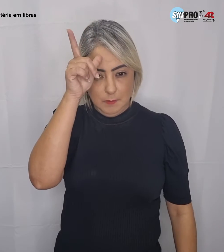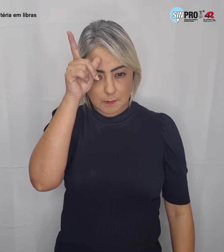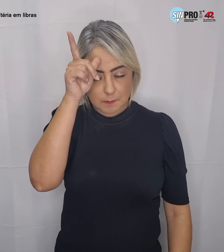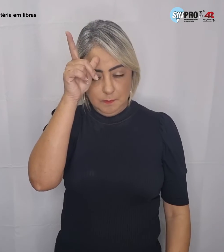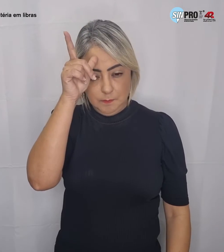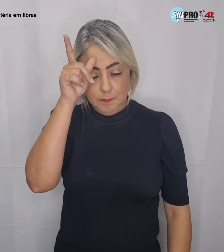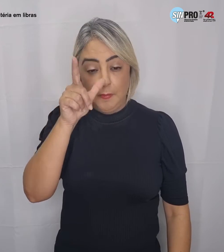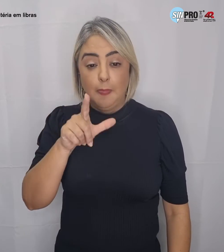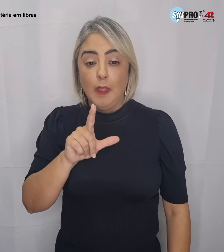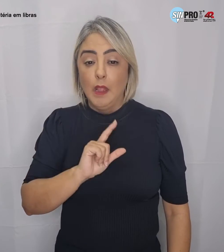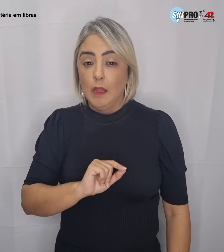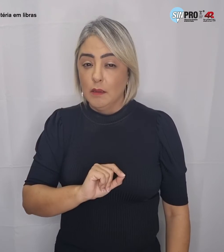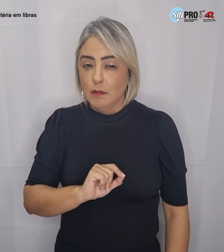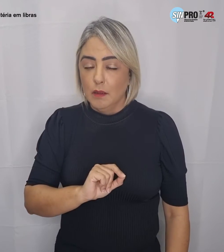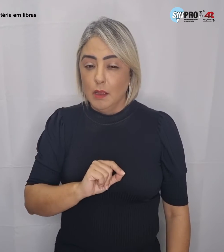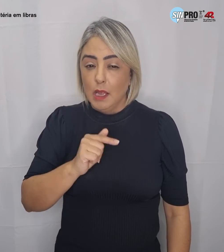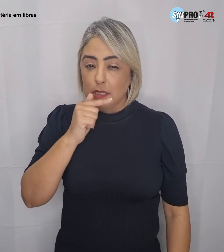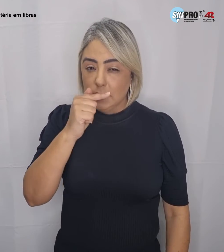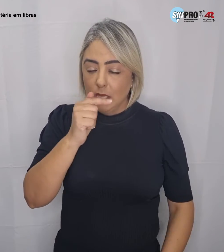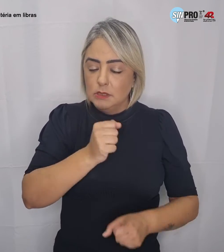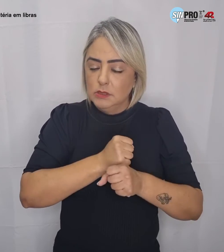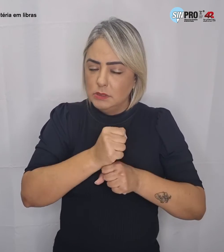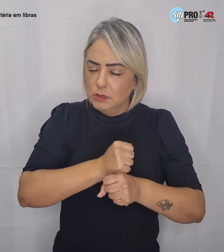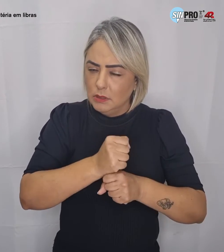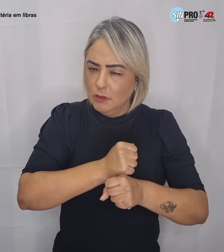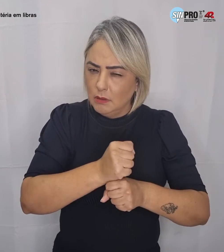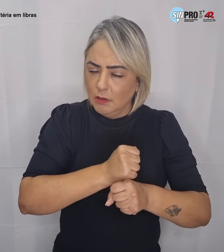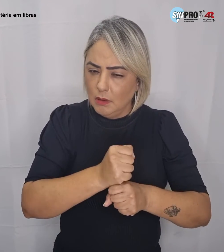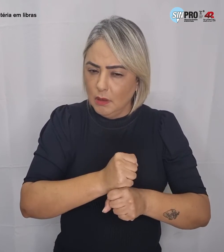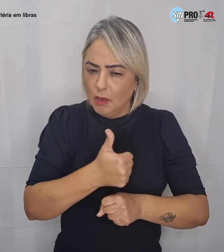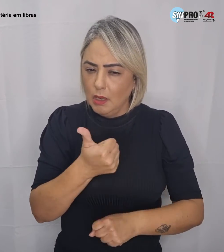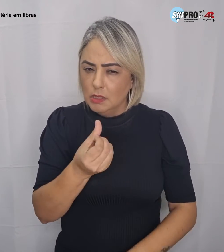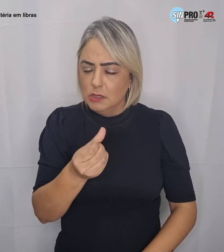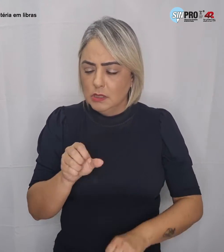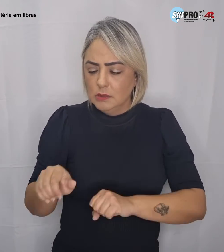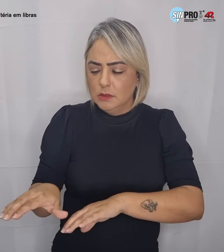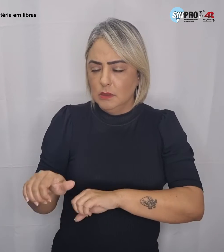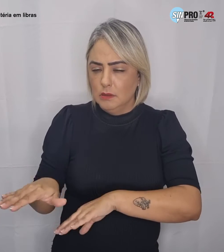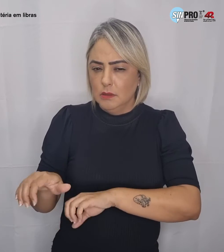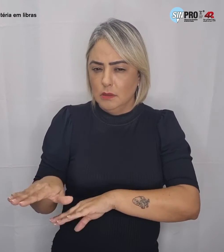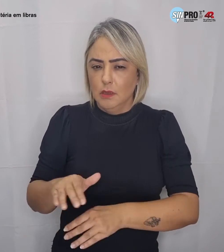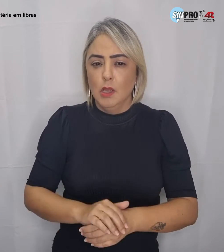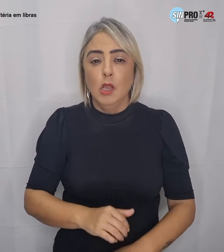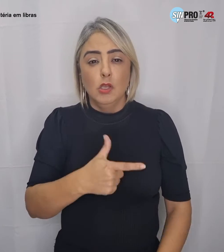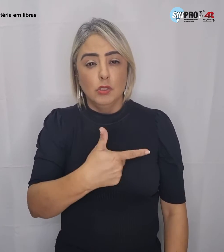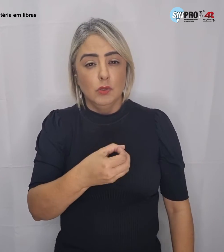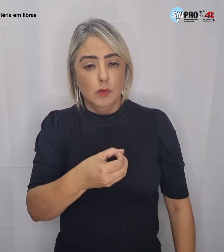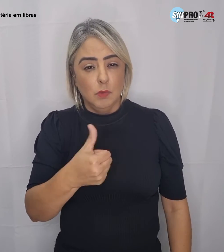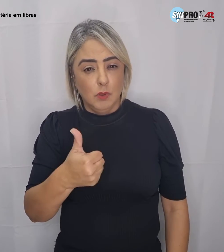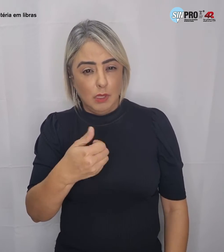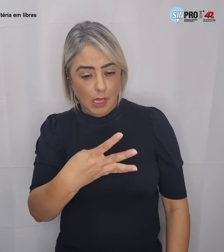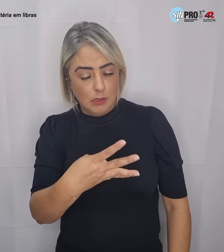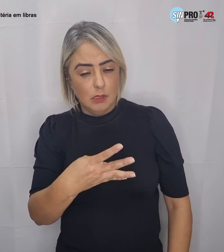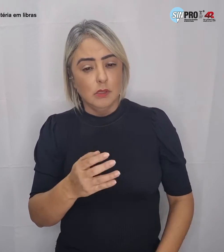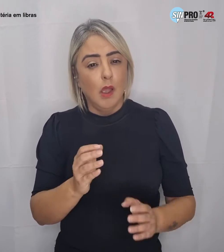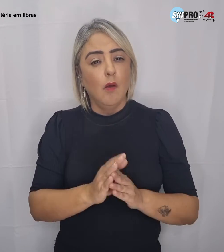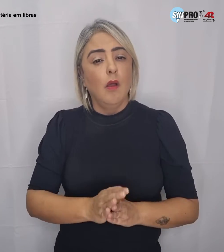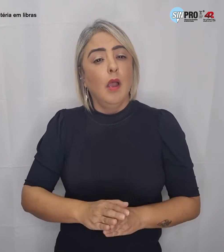Há exatamente sete anos, em 16 de setembro de 2014, a